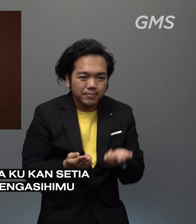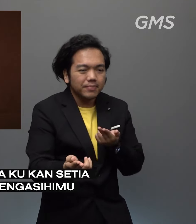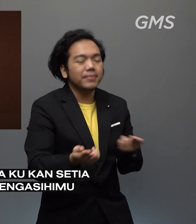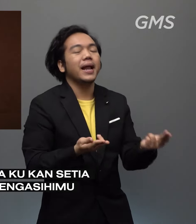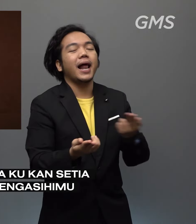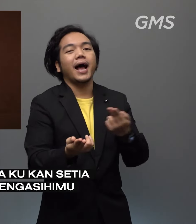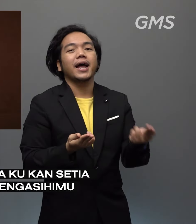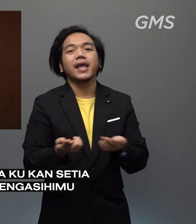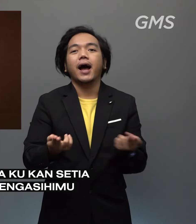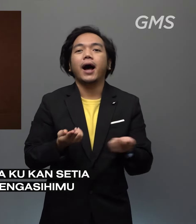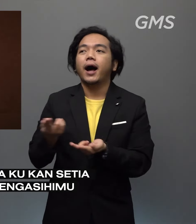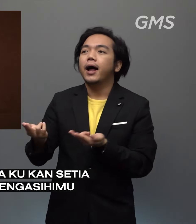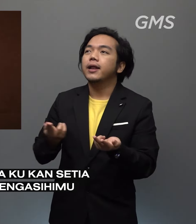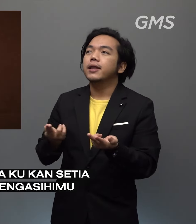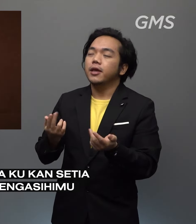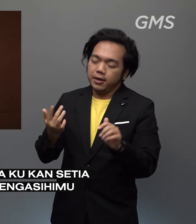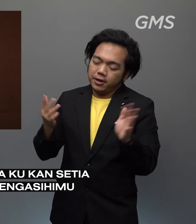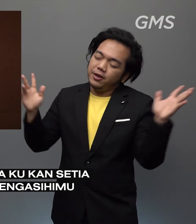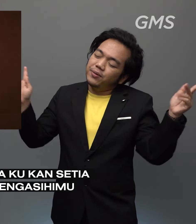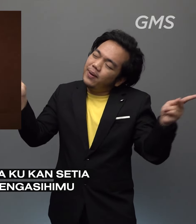melayani